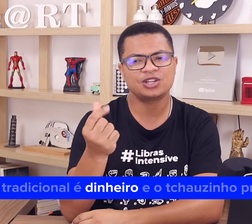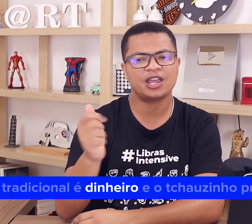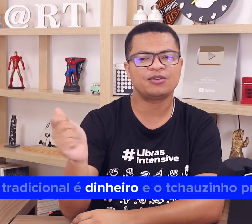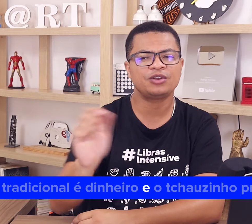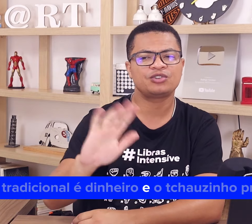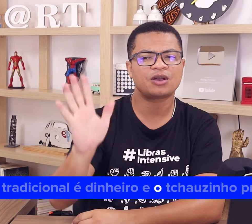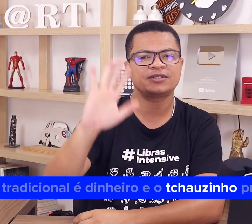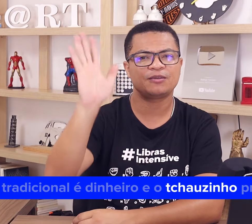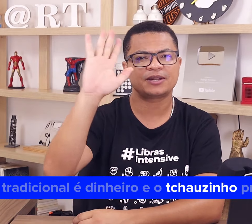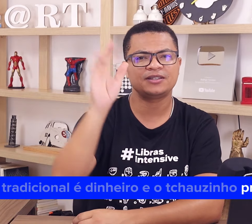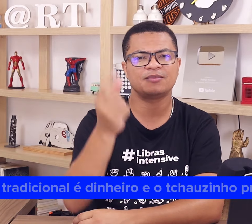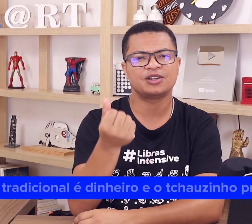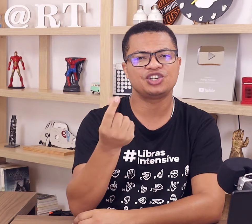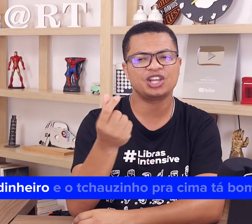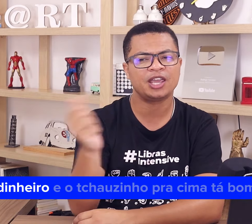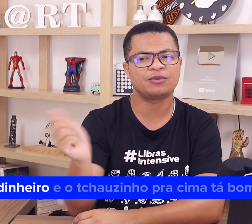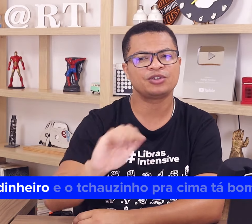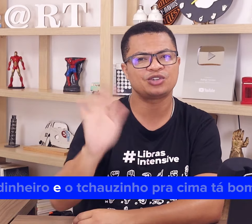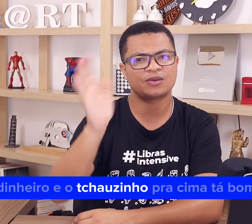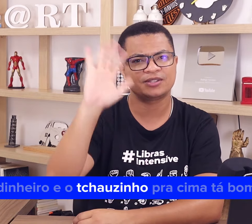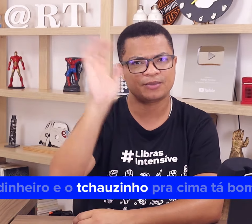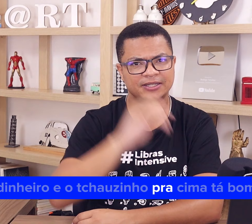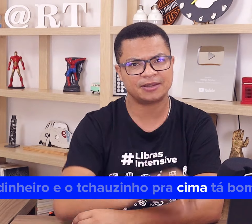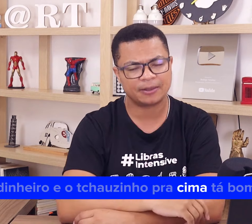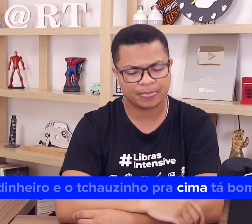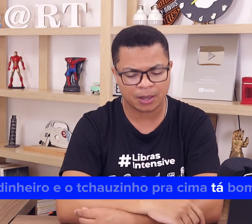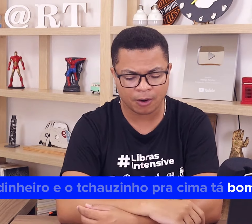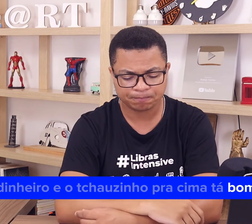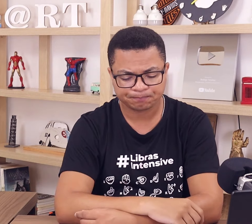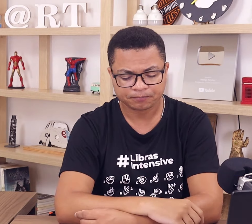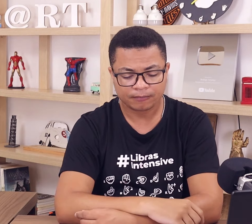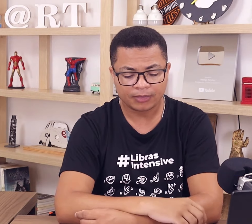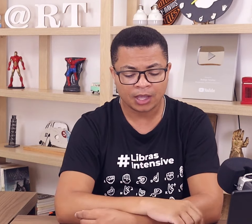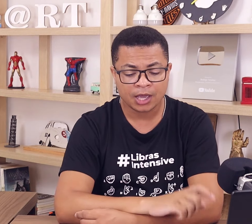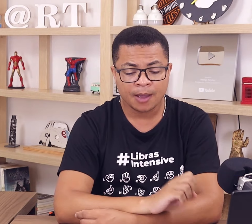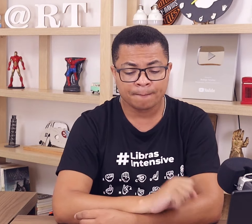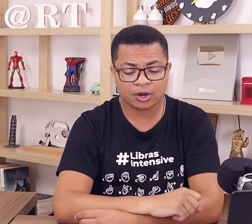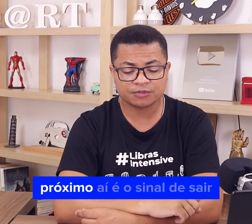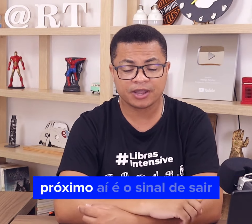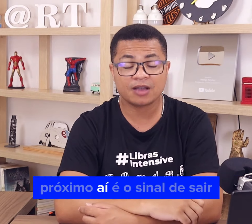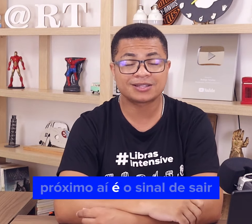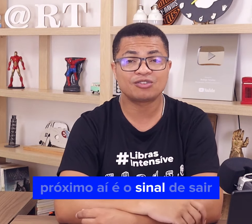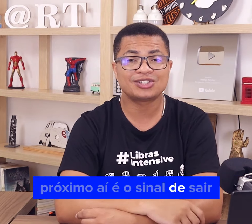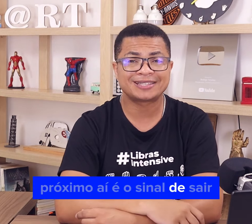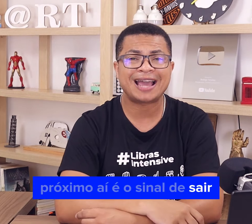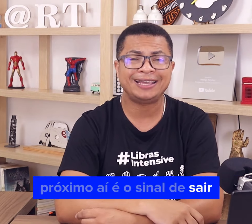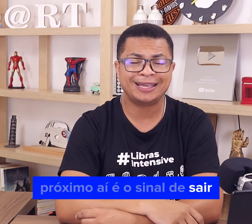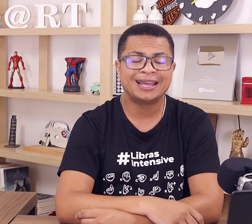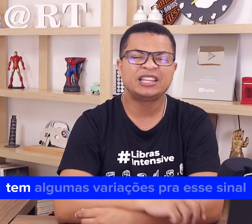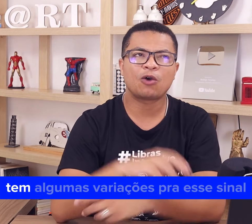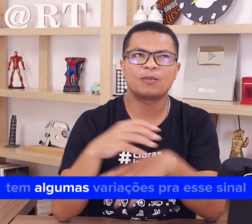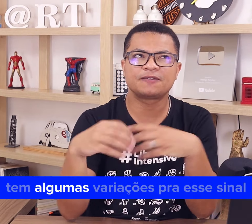dinheiro e o tchauzinho pra cima. Dinheiro e o tchauzinho pra cima. Tá bom? Próximo aí é o sinal de sair. Tem algumas